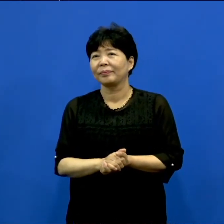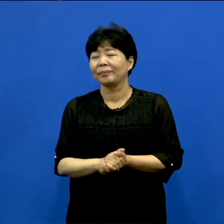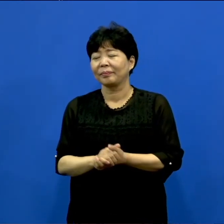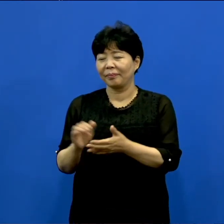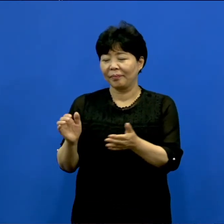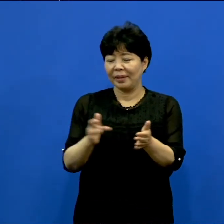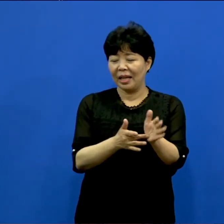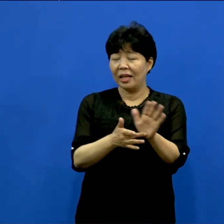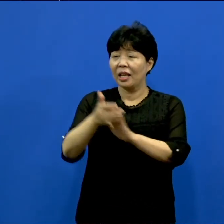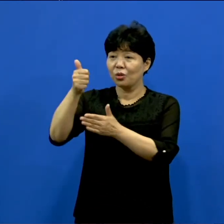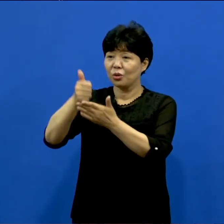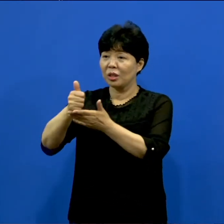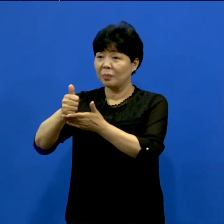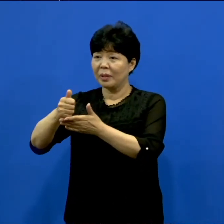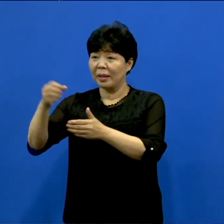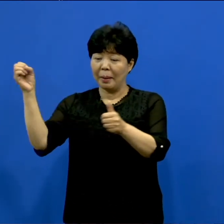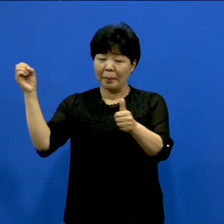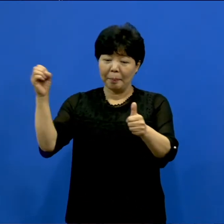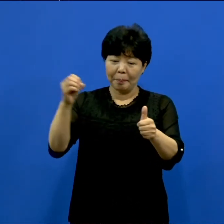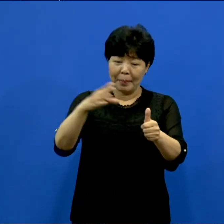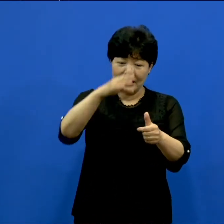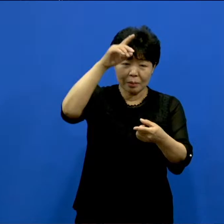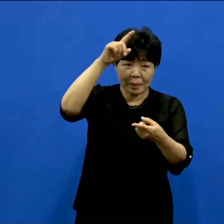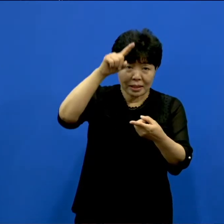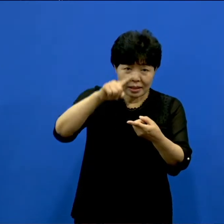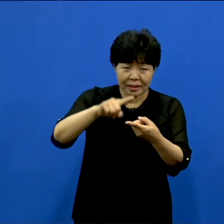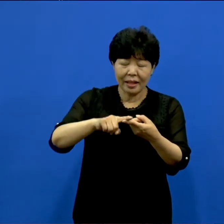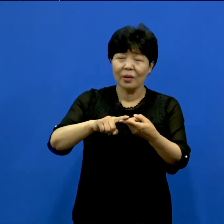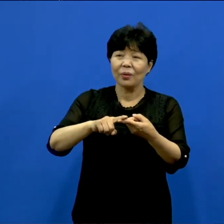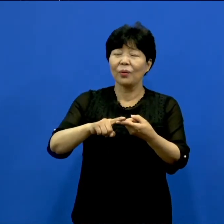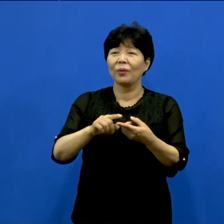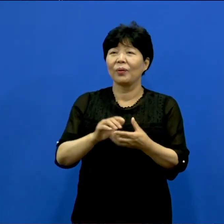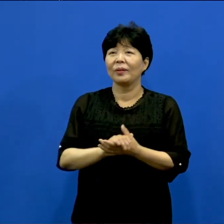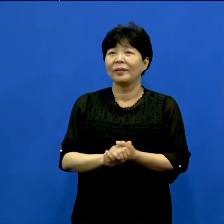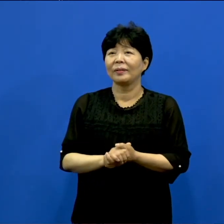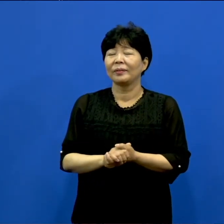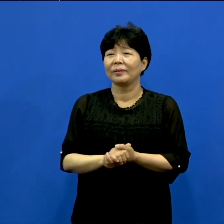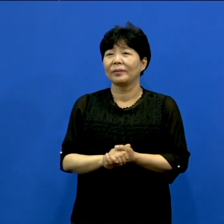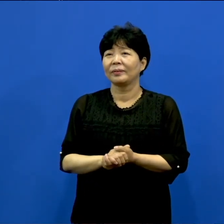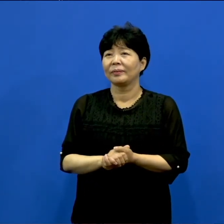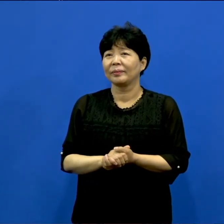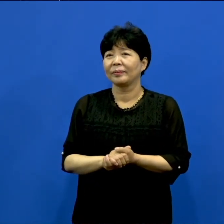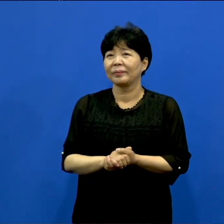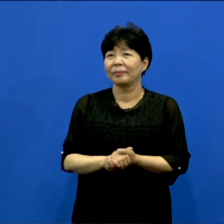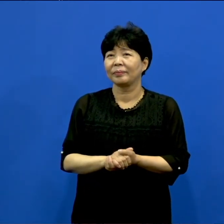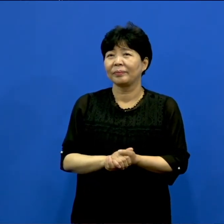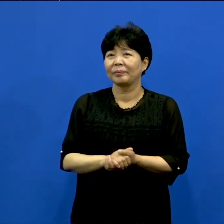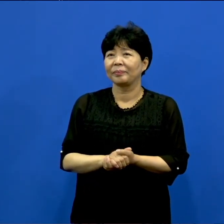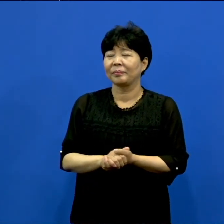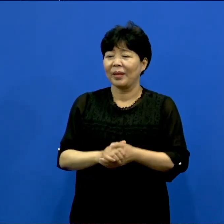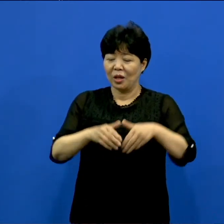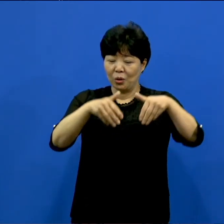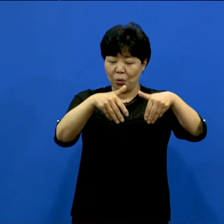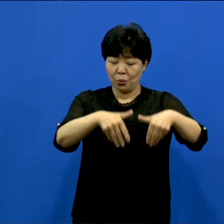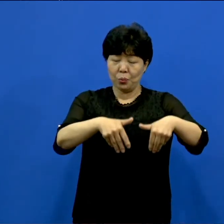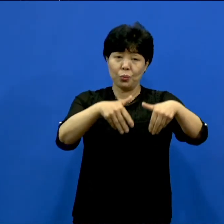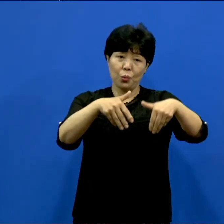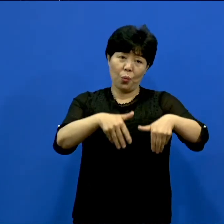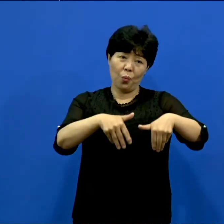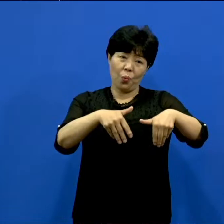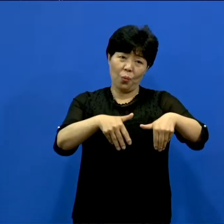예수께서 무슨 말씀을 하시든지 그대로 하라는 것 안에 이제 그 말 안에는 뭐가 있어요? 종들에게